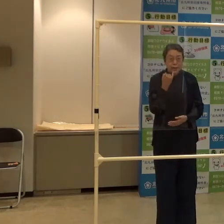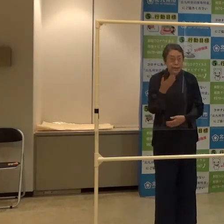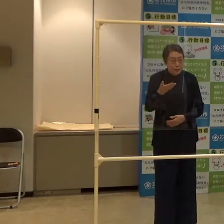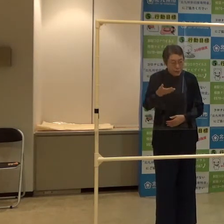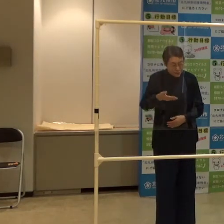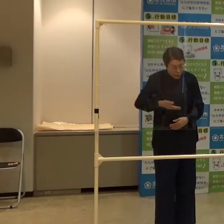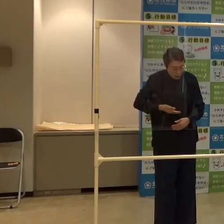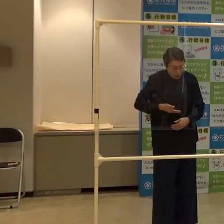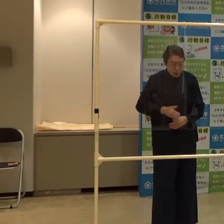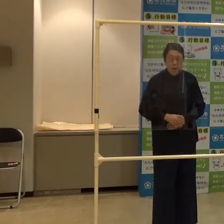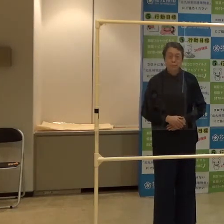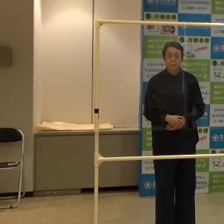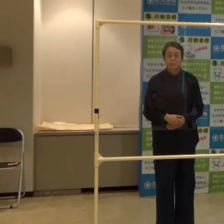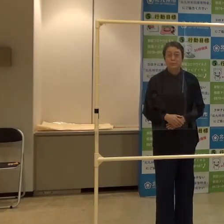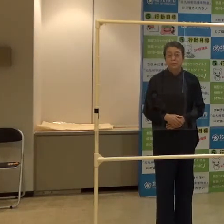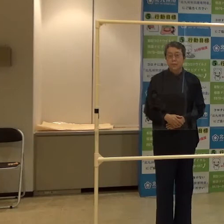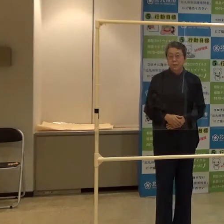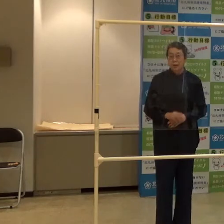そうですね、